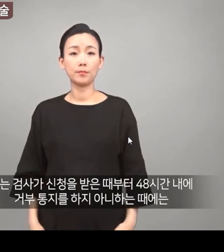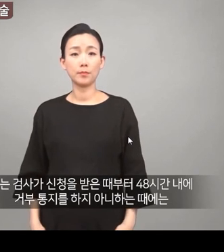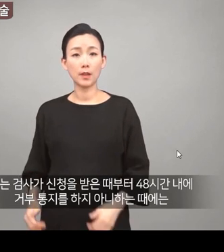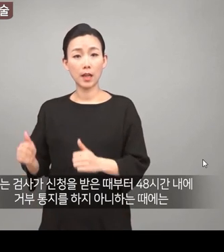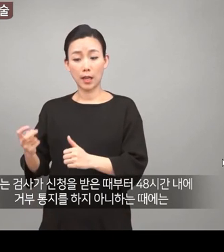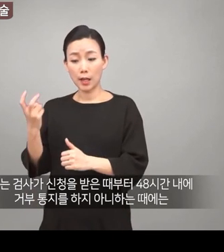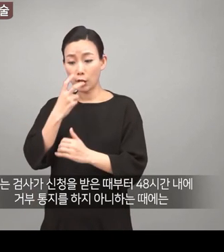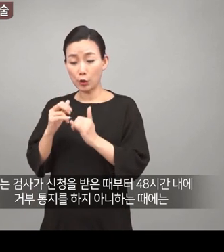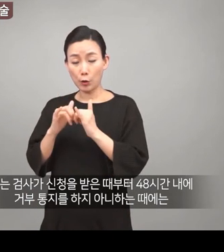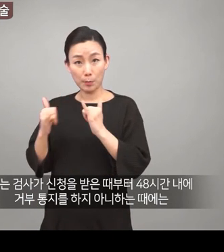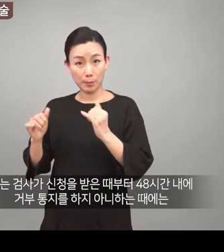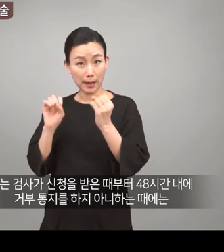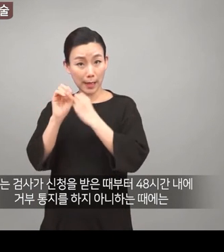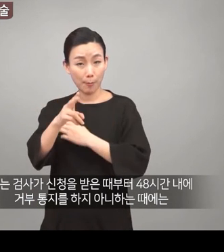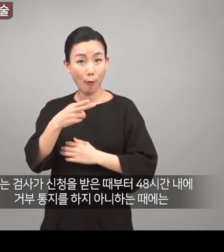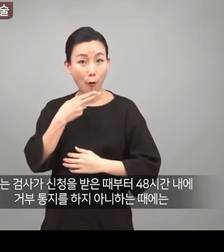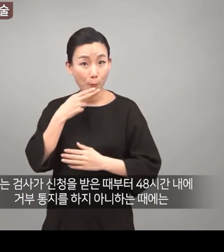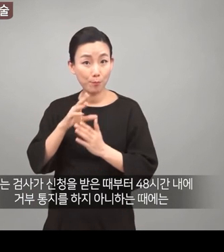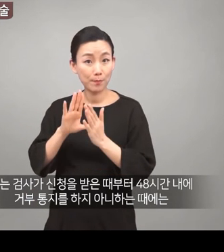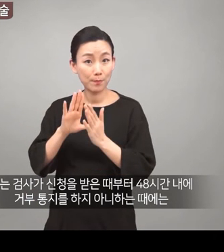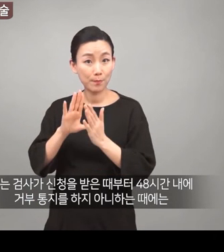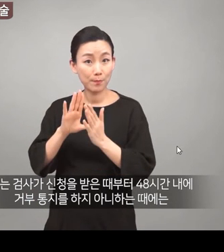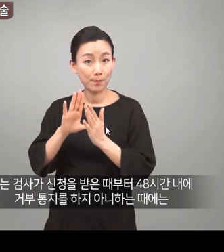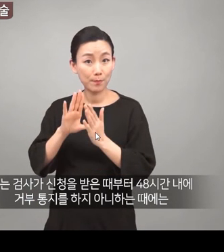그래서 그 대답이 우선은